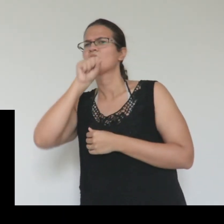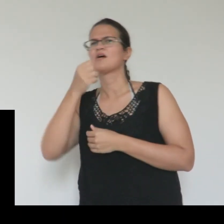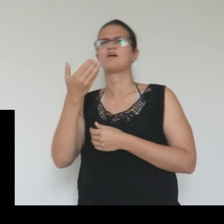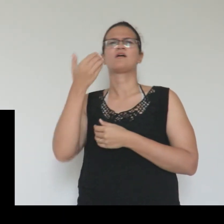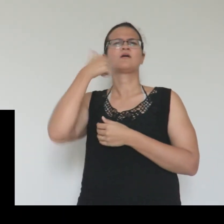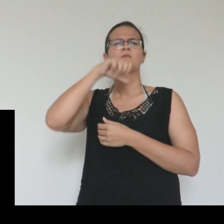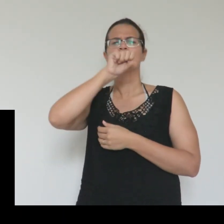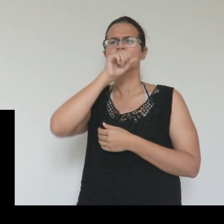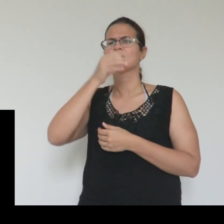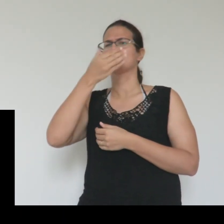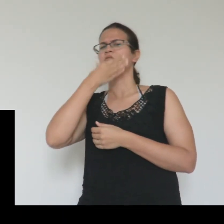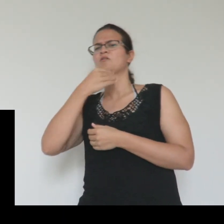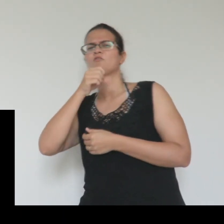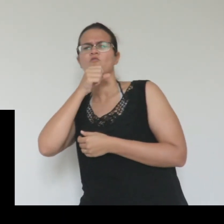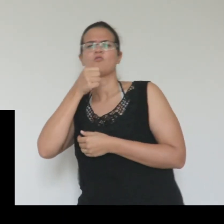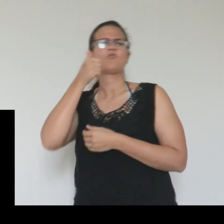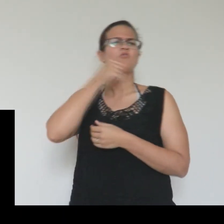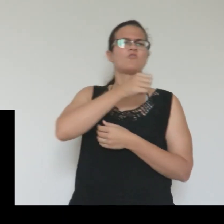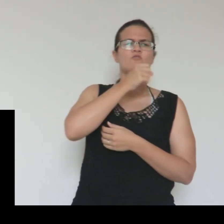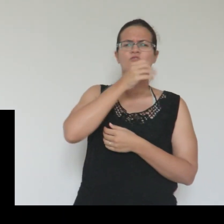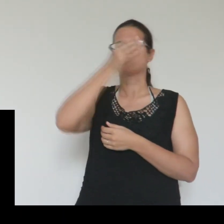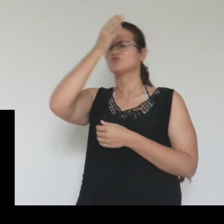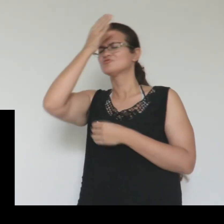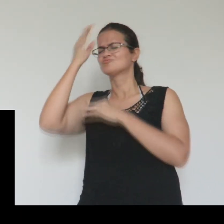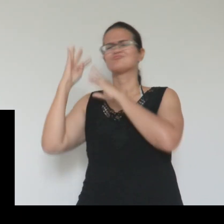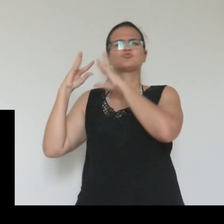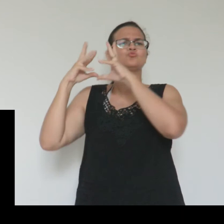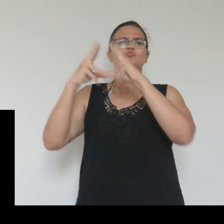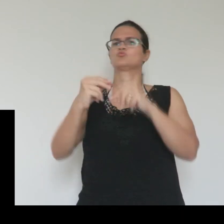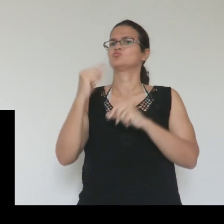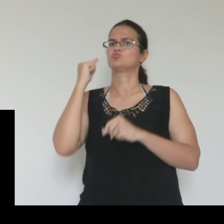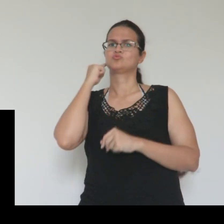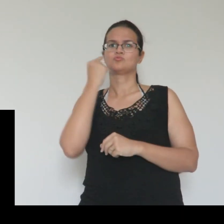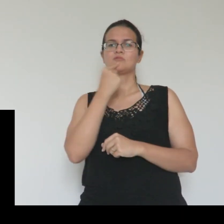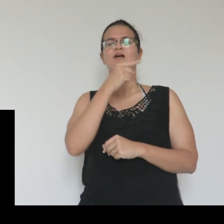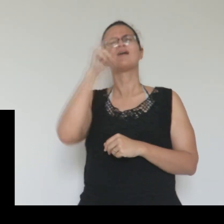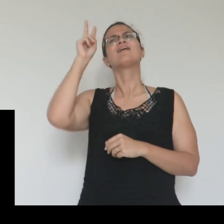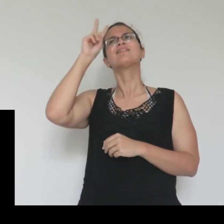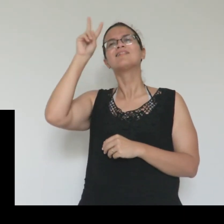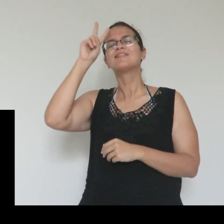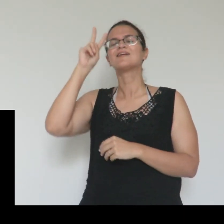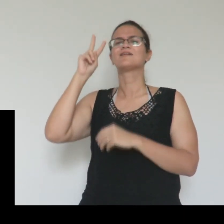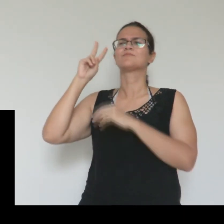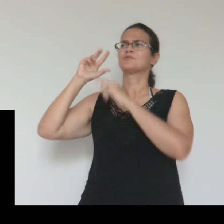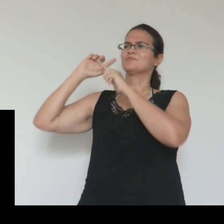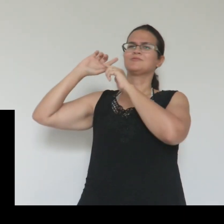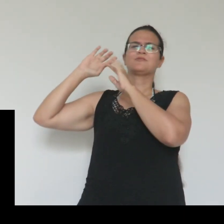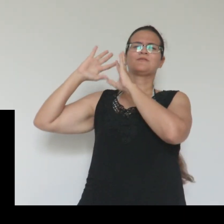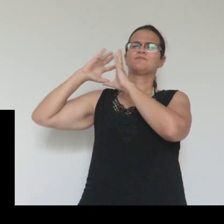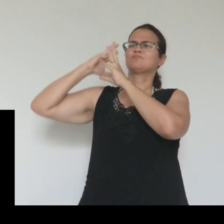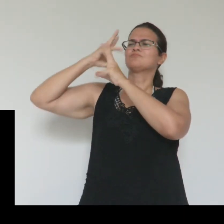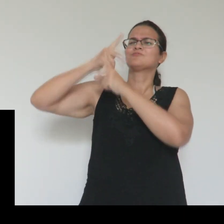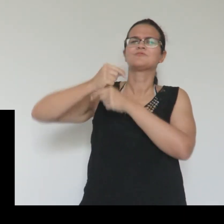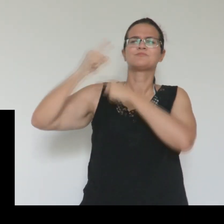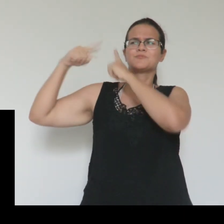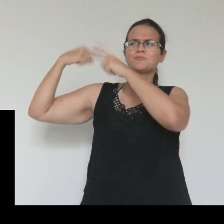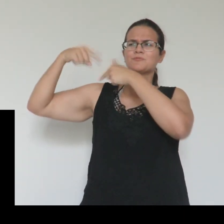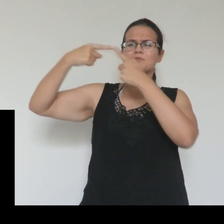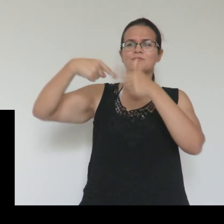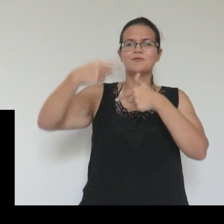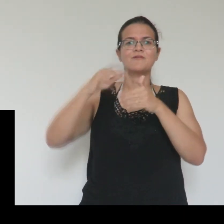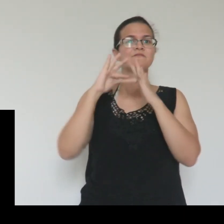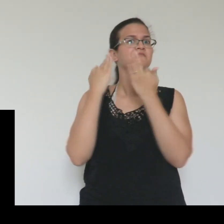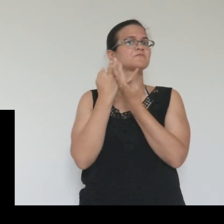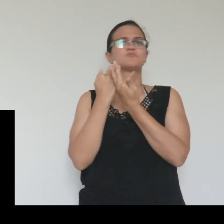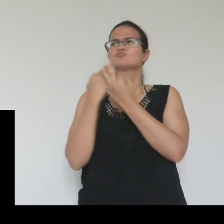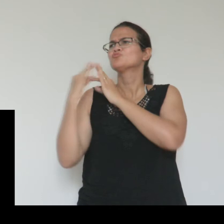dela e ela não consegue lembrar de ninguém ouvinte na família dela. Então ali é a família toda de surdos, então